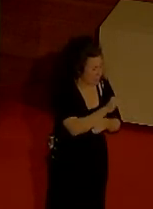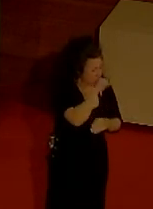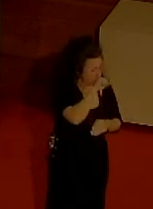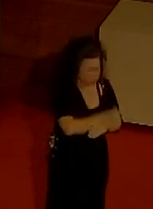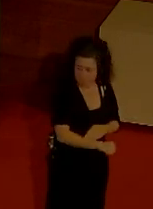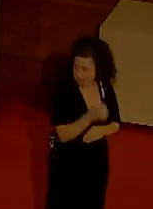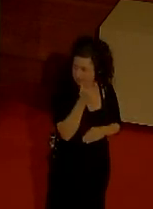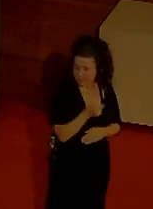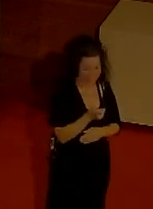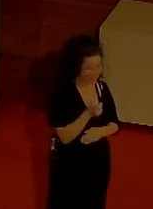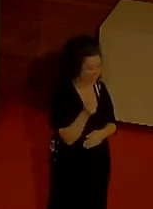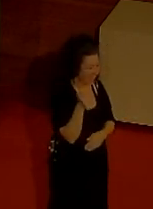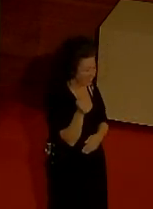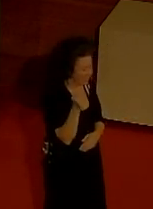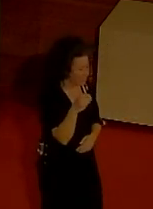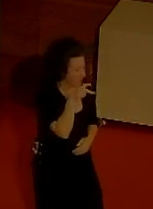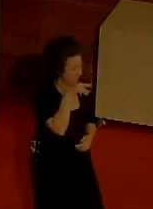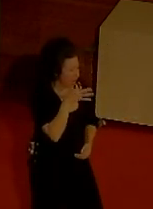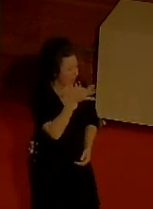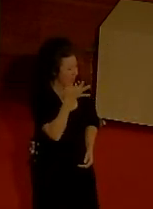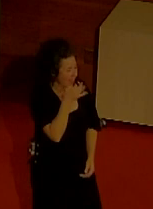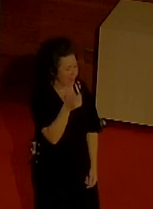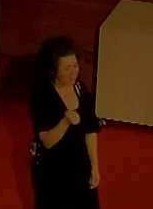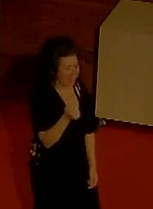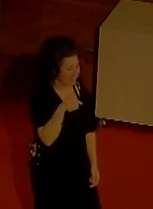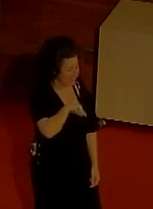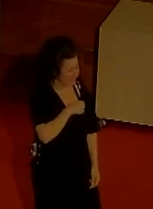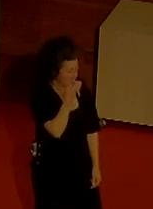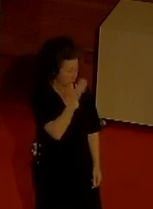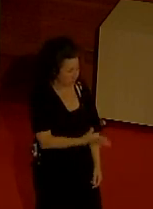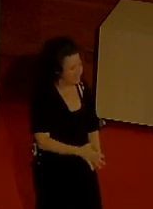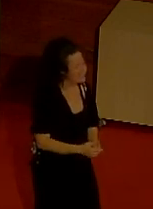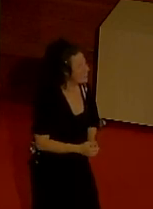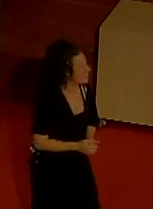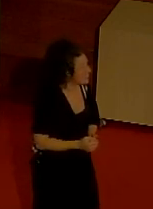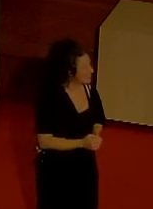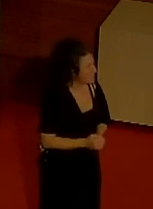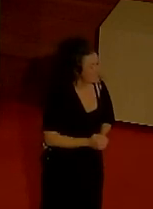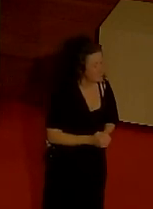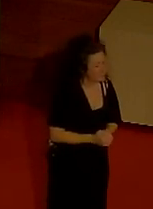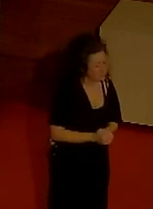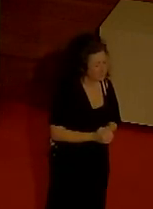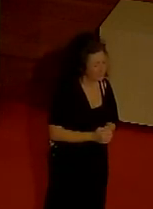que me encanta, ¿no? Entonces yo voy así hablando y me siento muy bien, ¿no? Bueno,